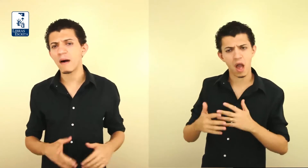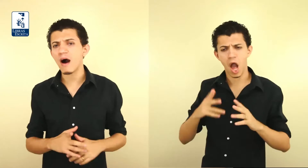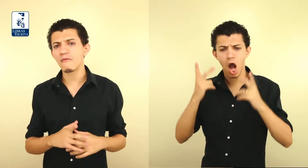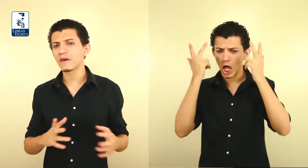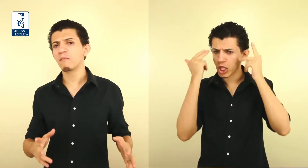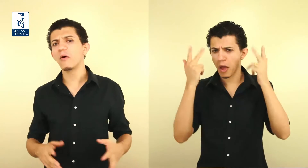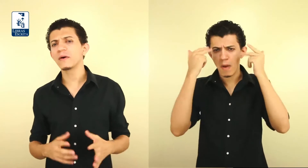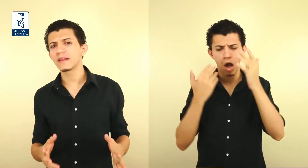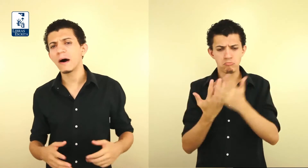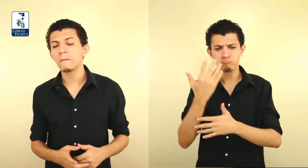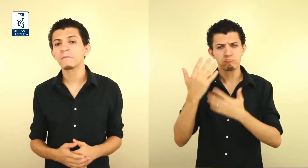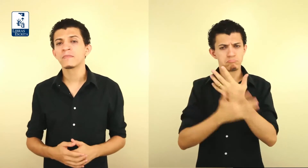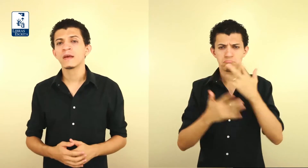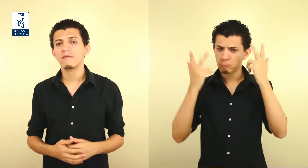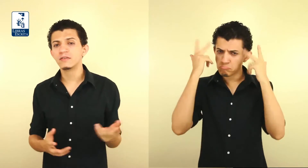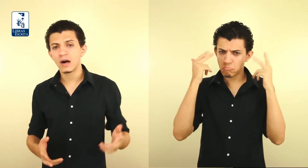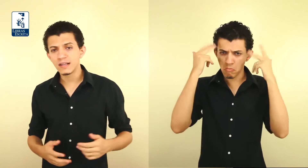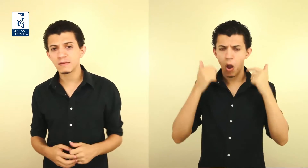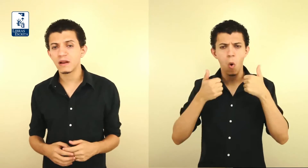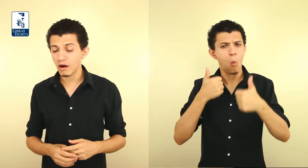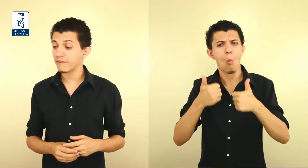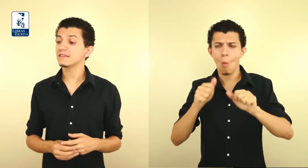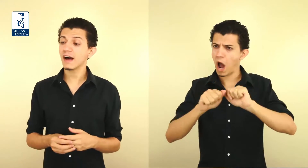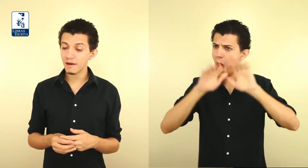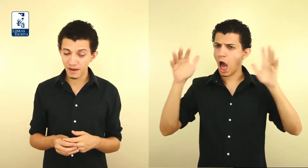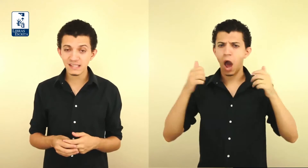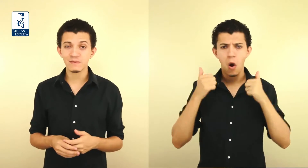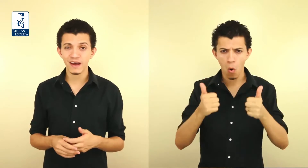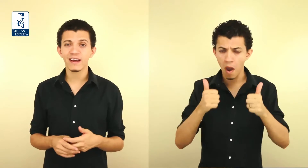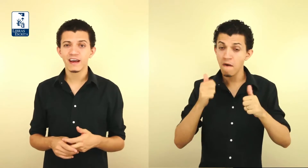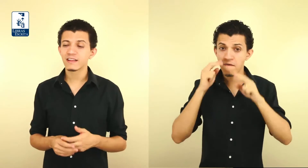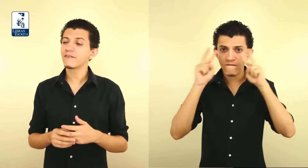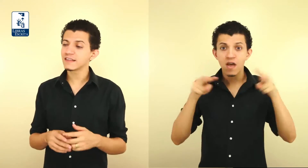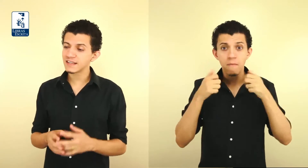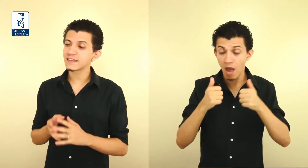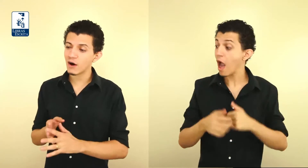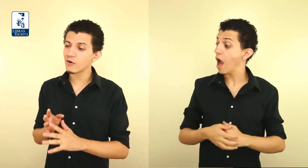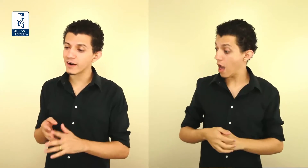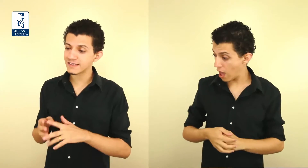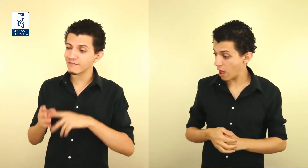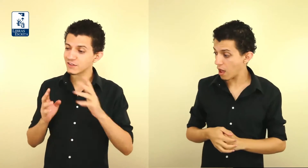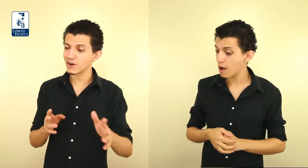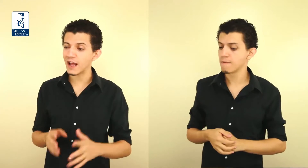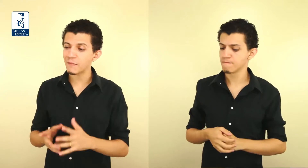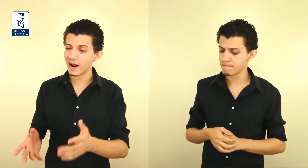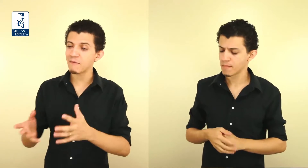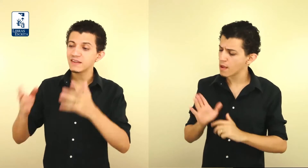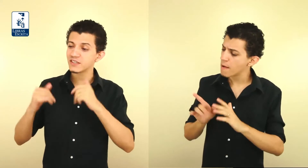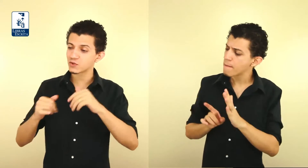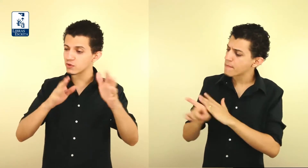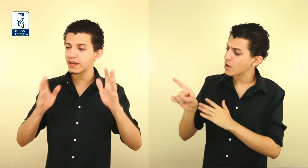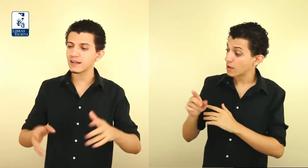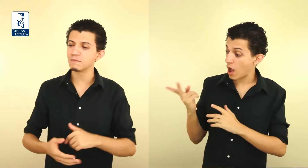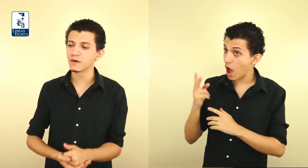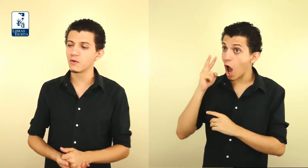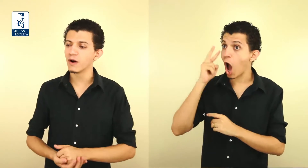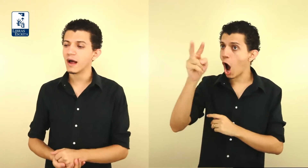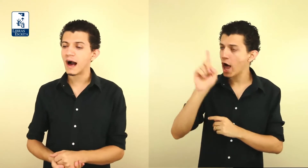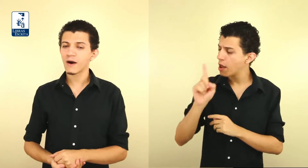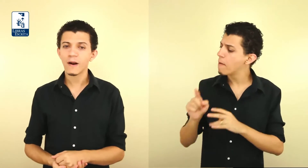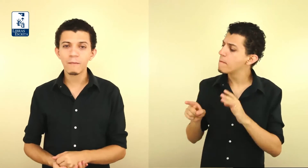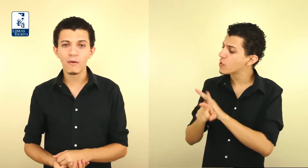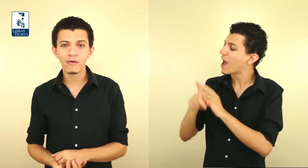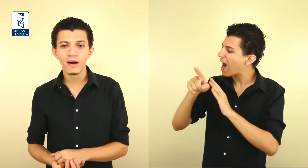mim é normal, fica bom e tal, visualiza melhor. Eu falei assim: é mesmo? Então eu falei assim: então agora, sem você olhar para lá, me diz tudo que ela